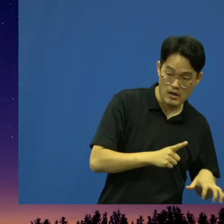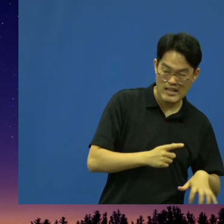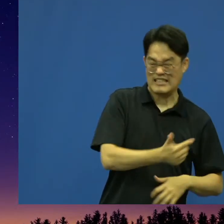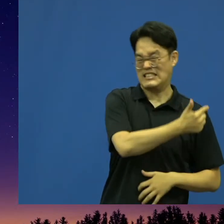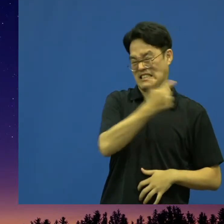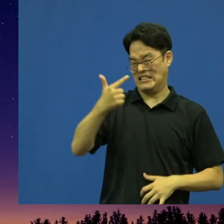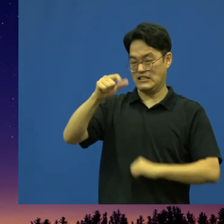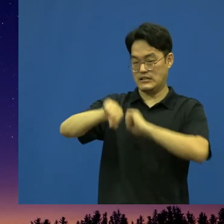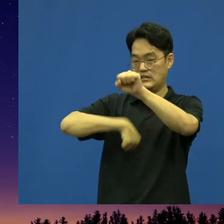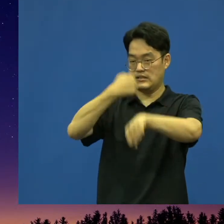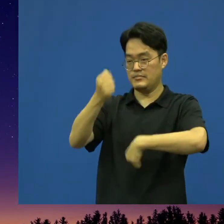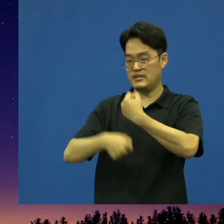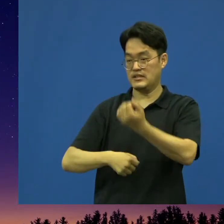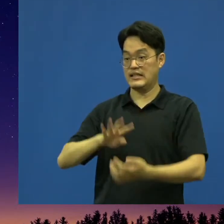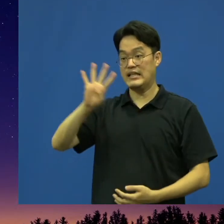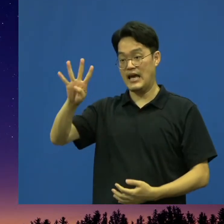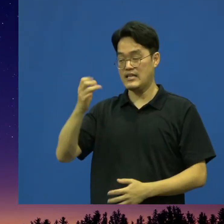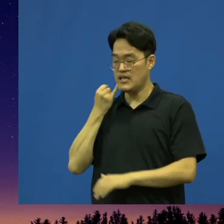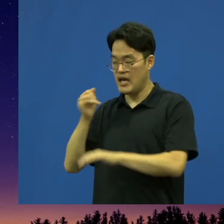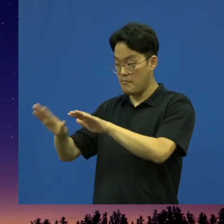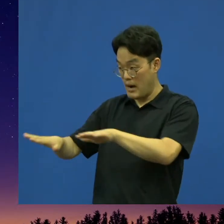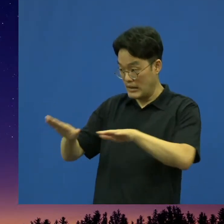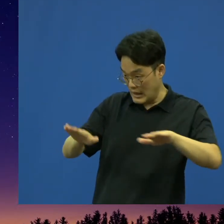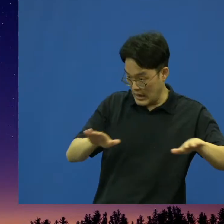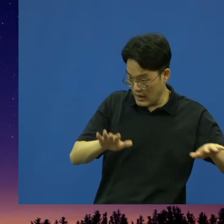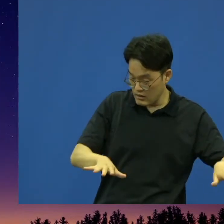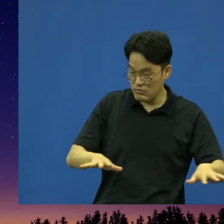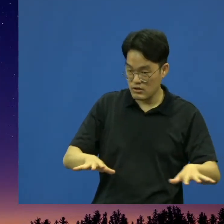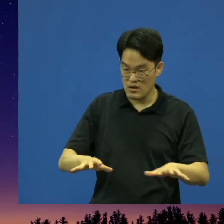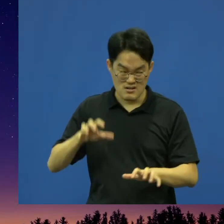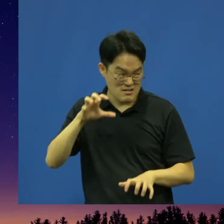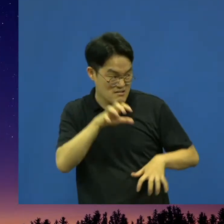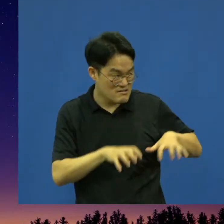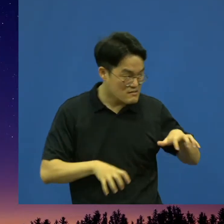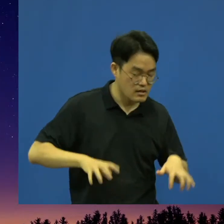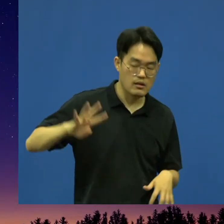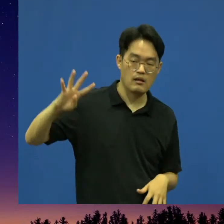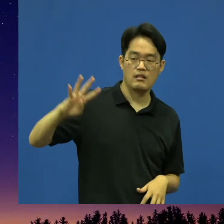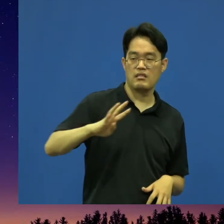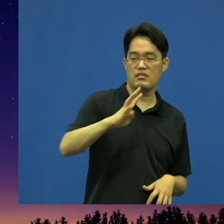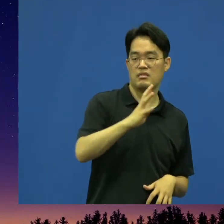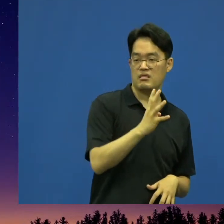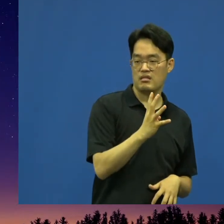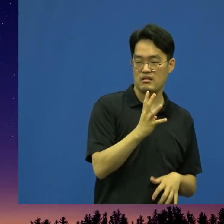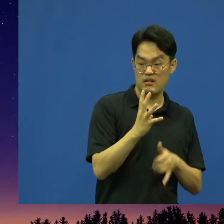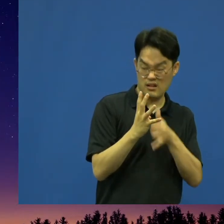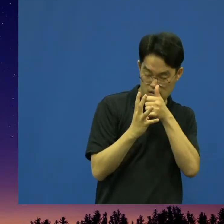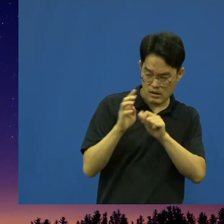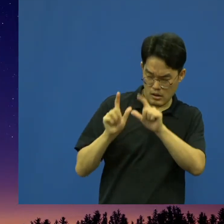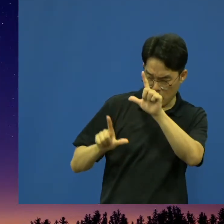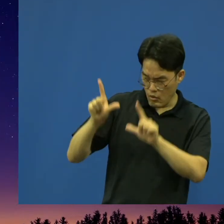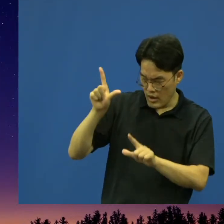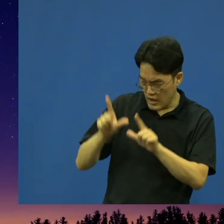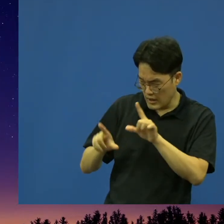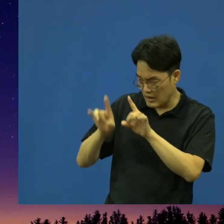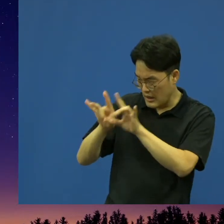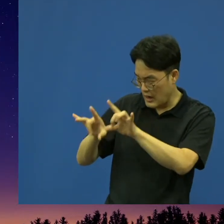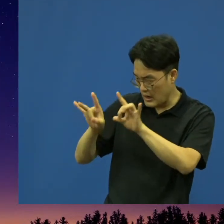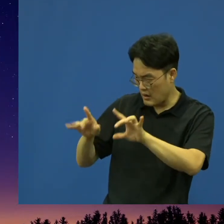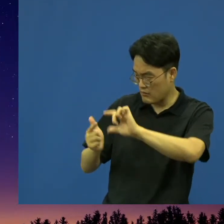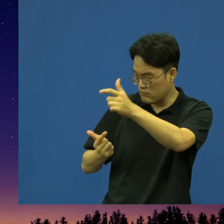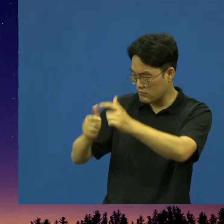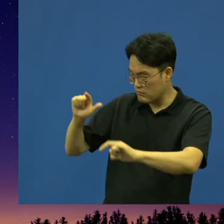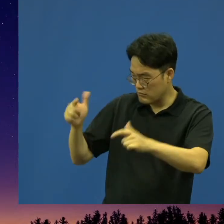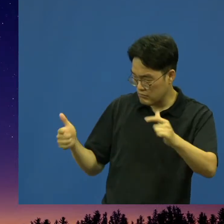짐승 넷이 바다에서부터 나왔어요. 그 짐승 넷은 모양이 각각